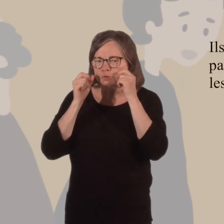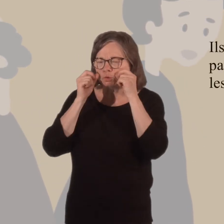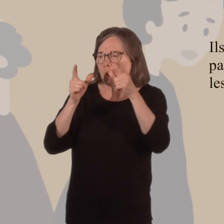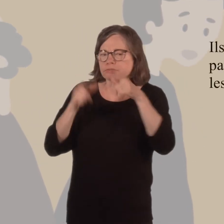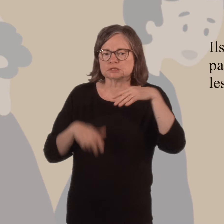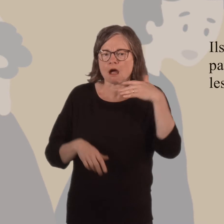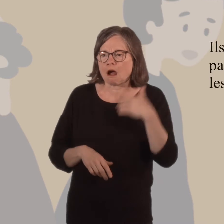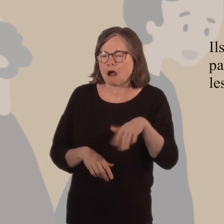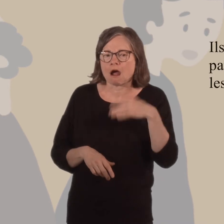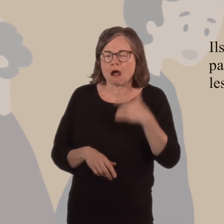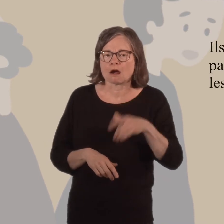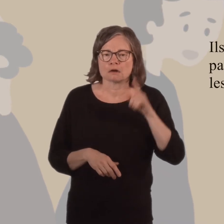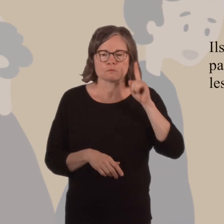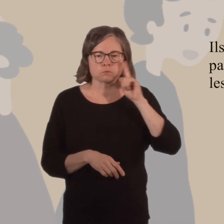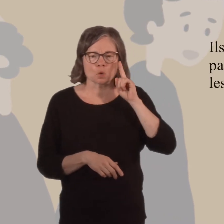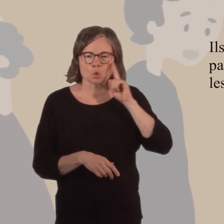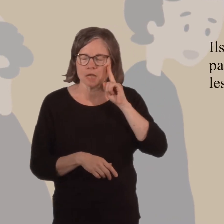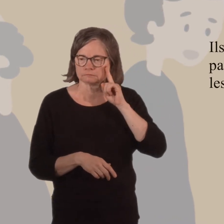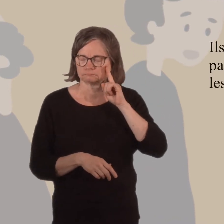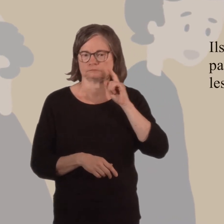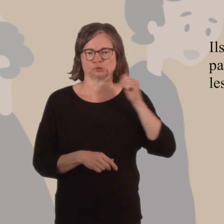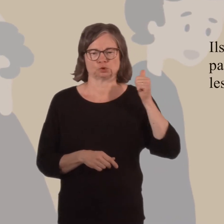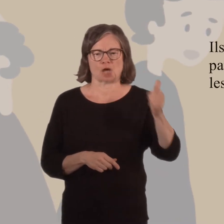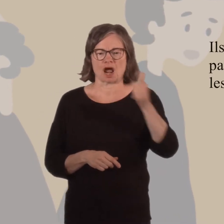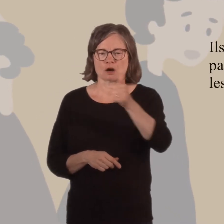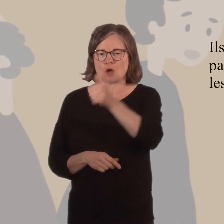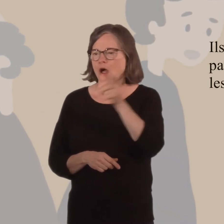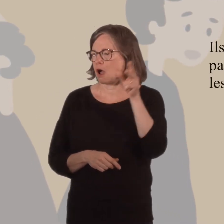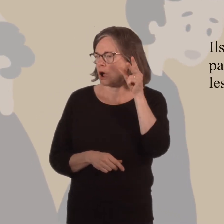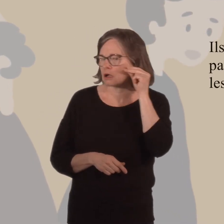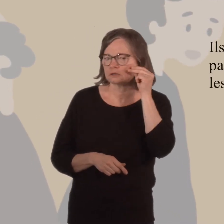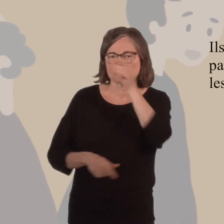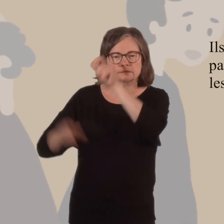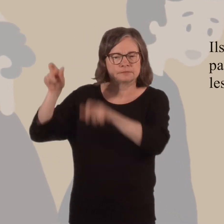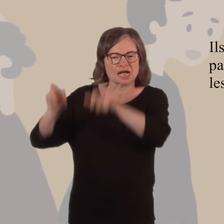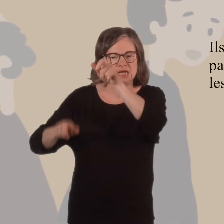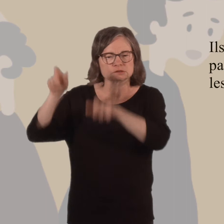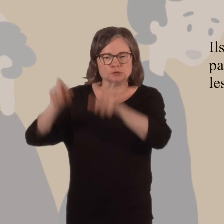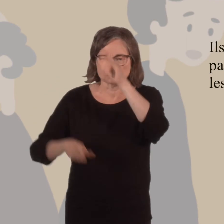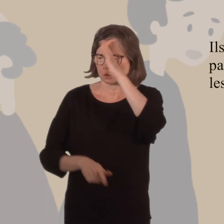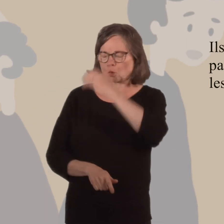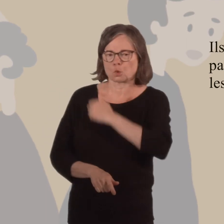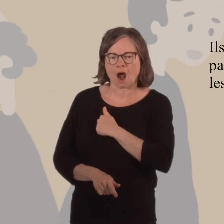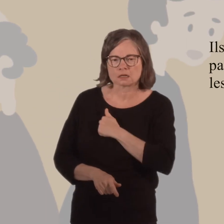Ils sont profondément surpris parce que chacun entend les croyants parler dans sa